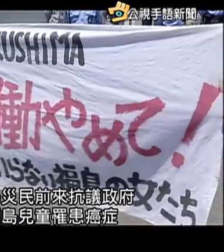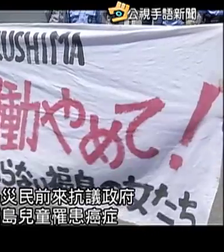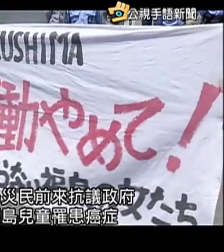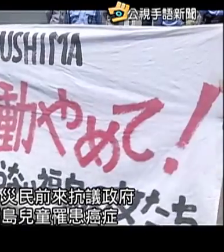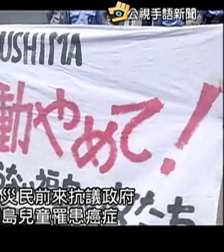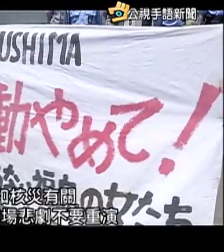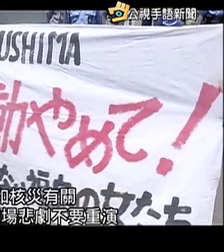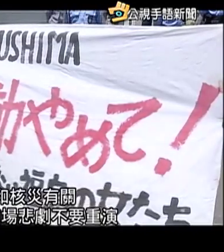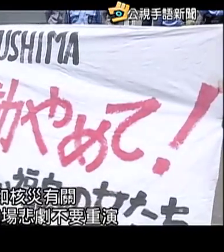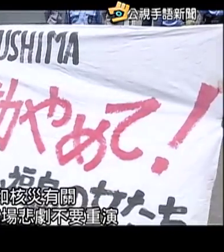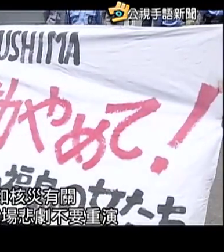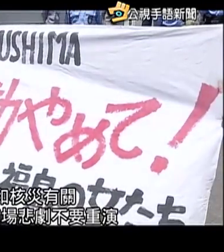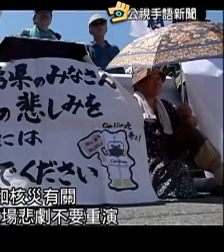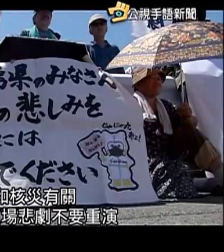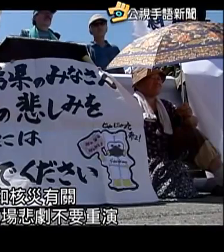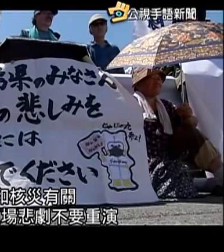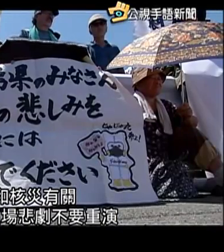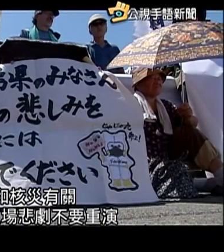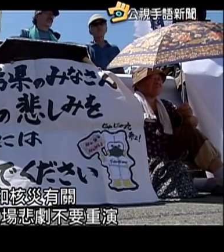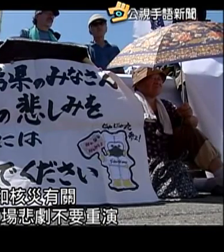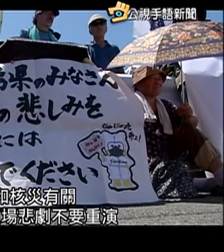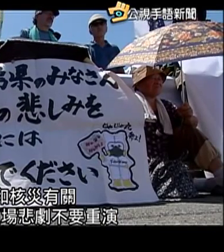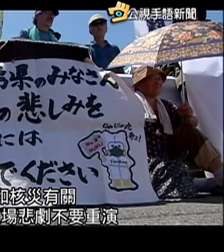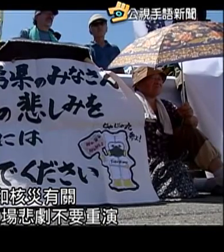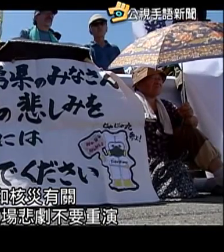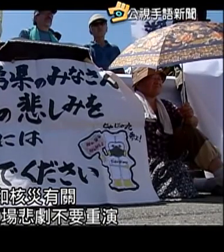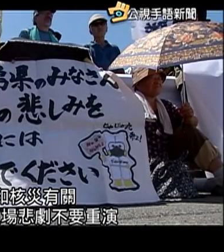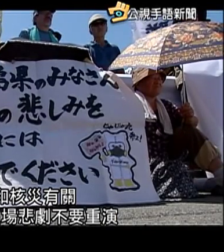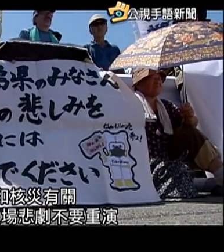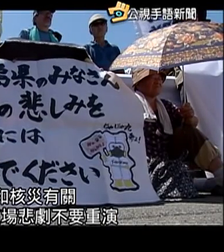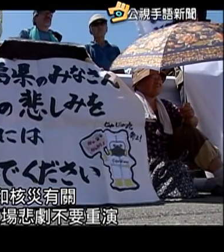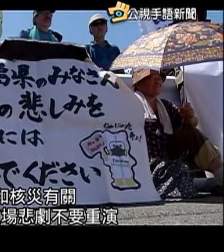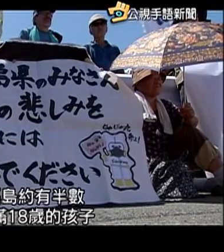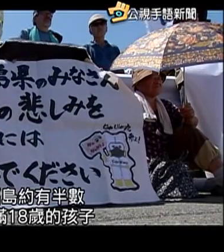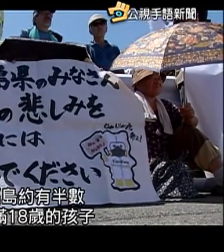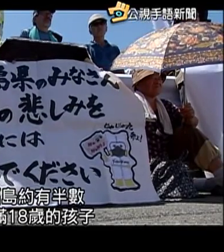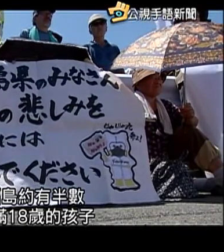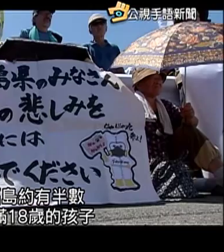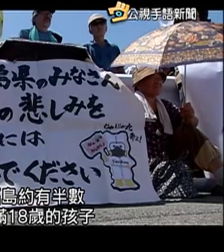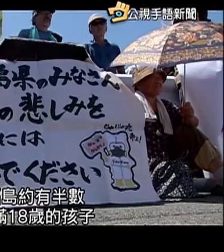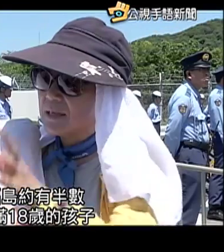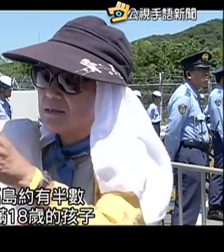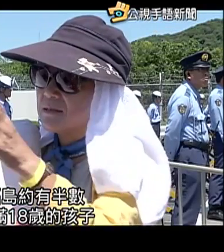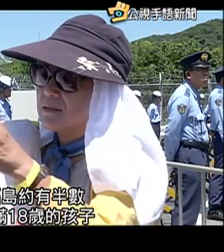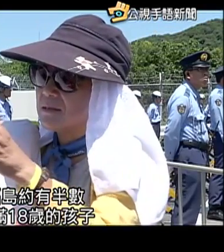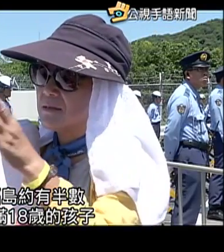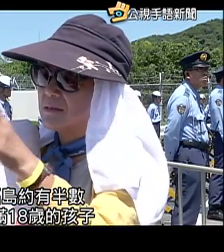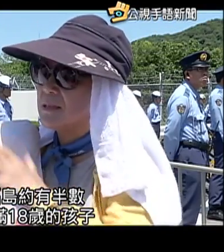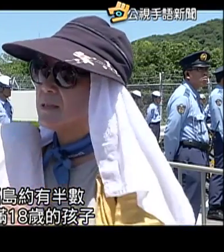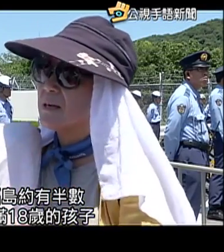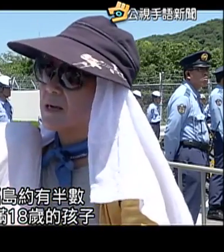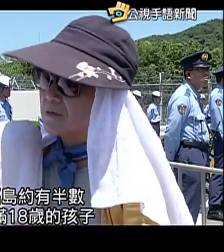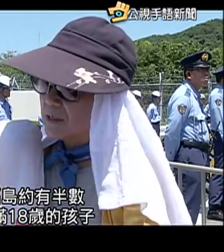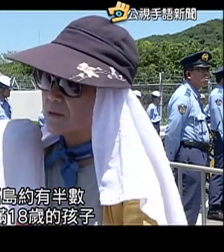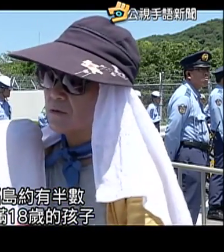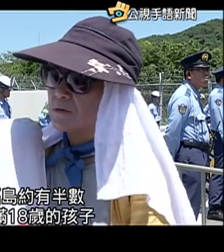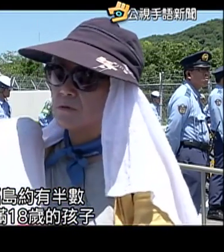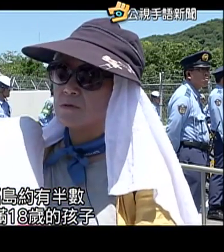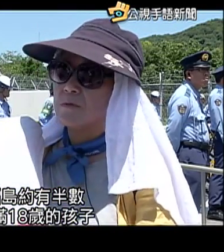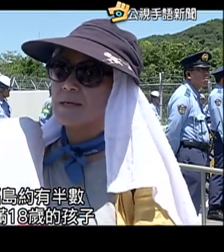和核灾有关，希望这场悲剧不要重演。 子どもたちは癌に至る前段階のね、その症状まで